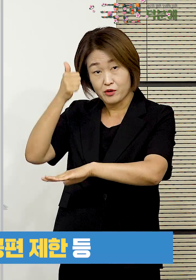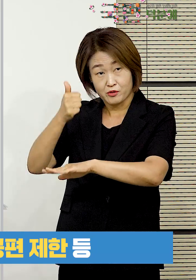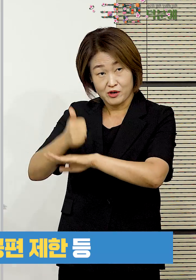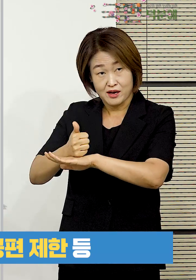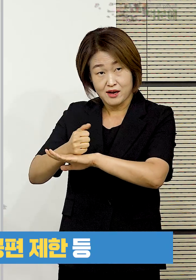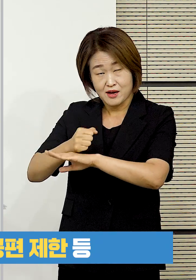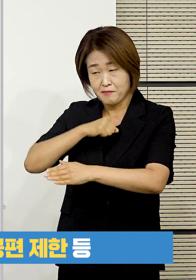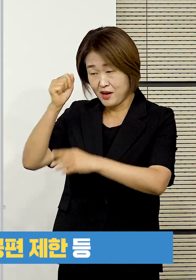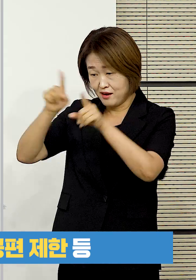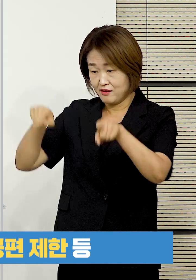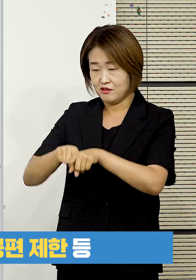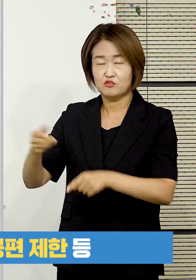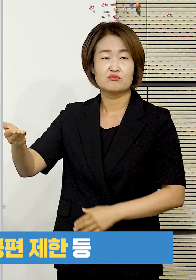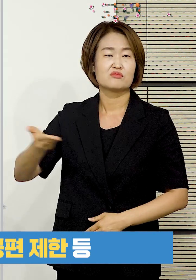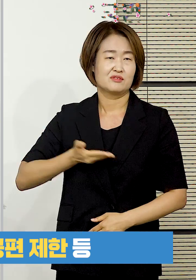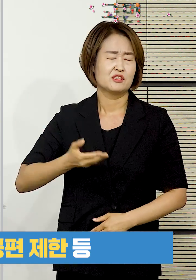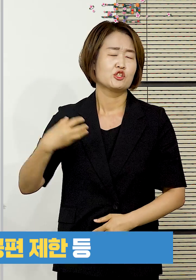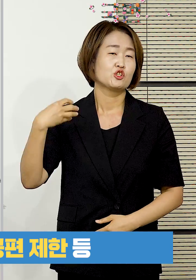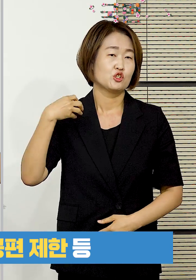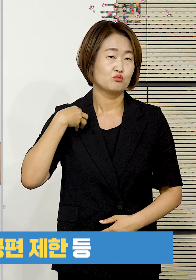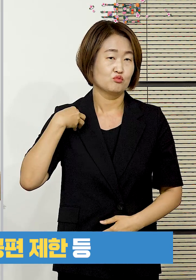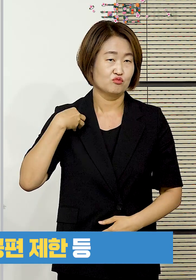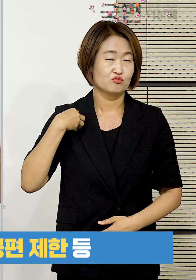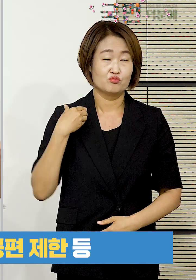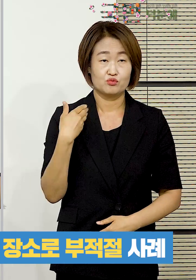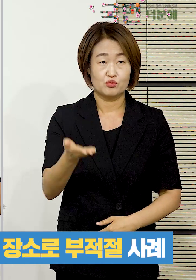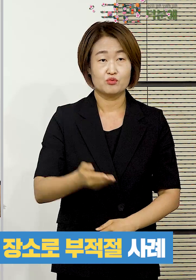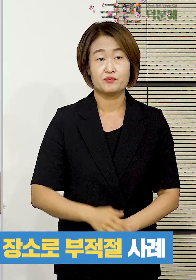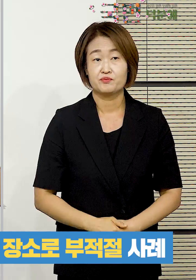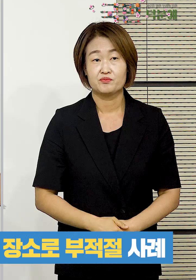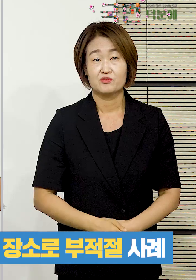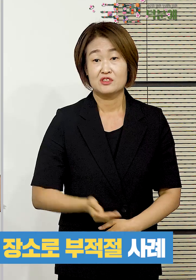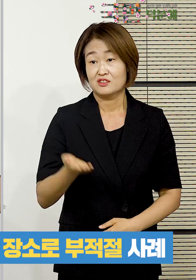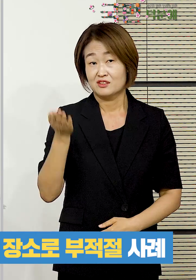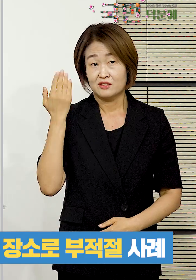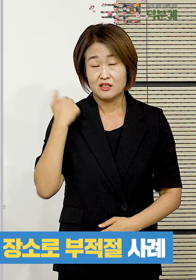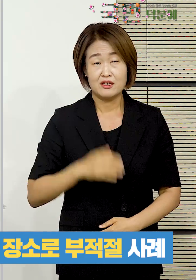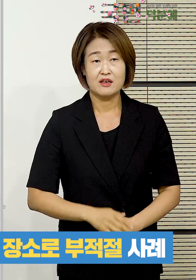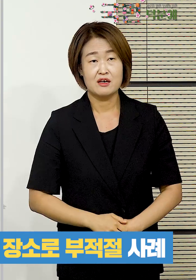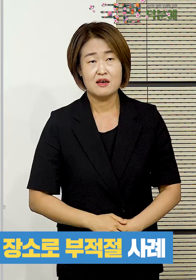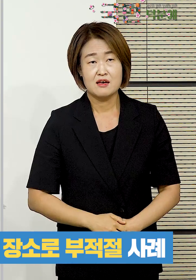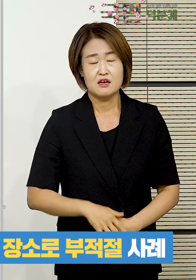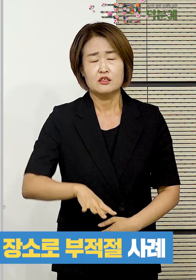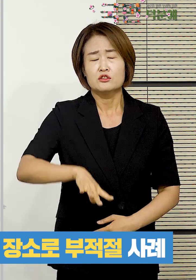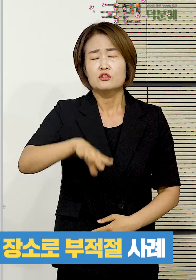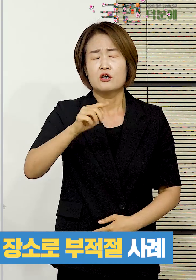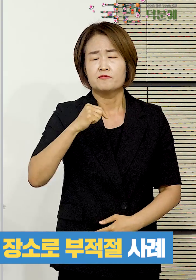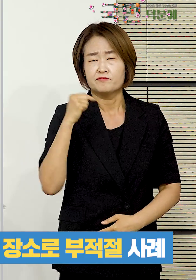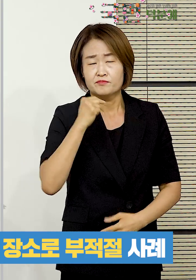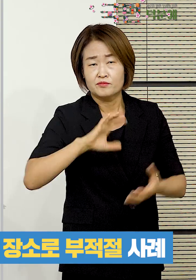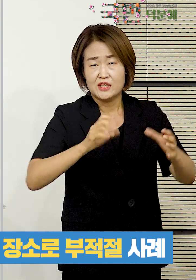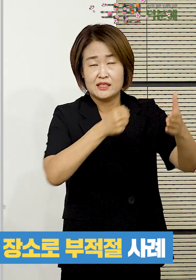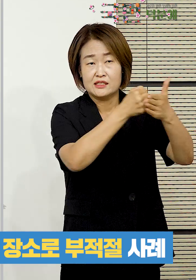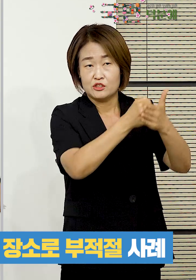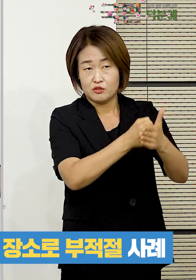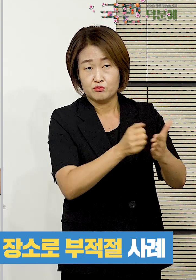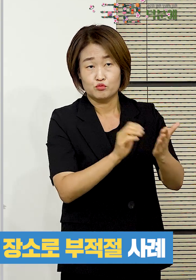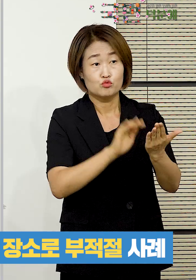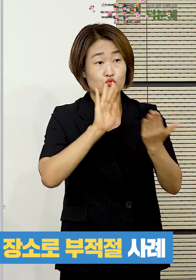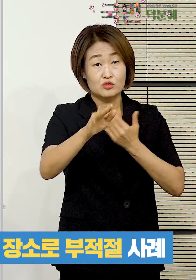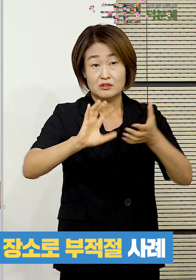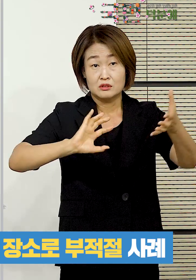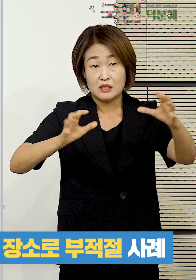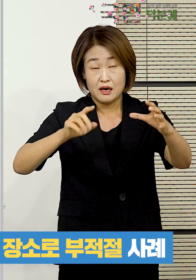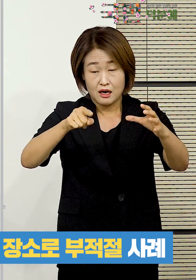유입 환자를 최소화하고자 노력 중입니다. 실제로 지난 6월 23일 처음으로 방역 강화 대상 국가 지정